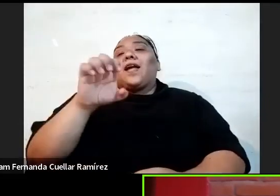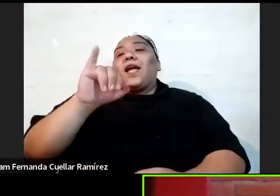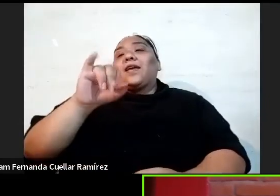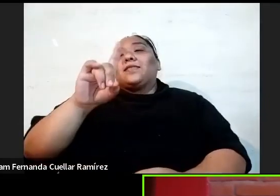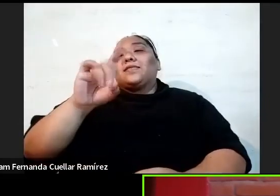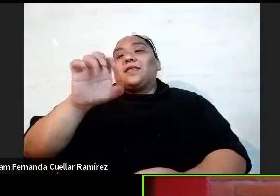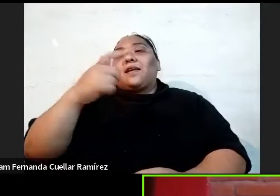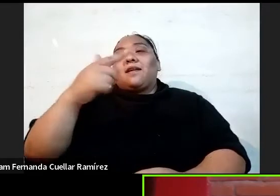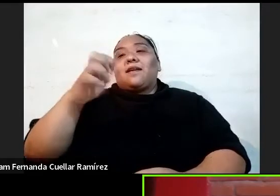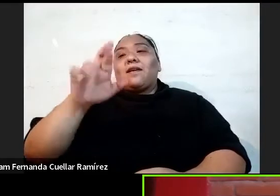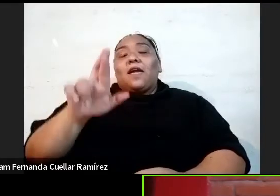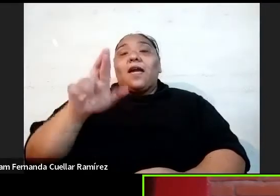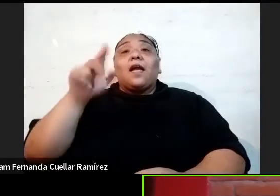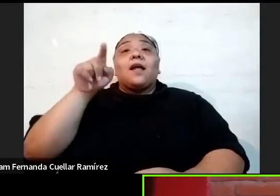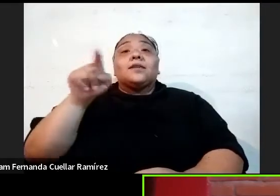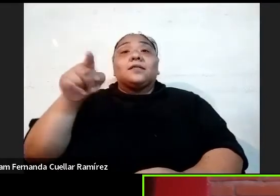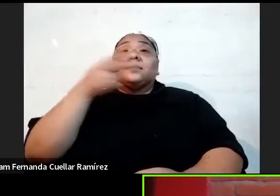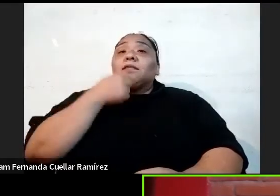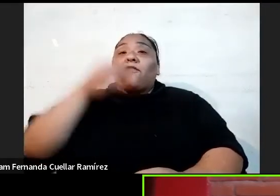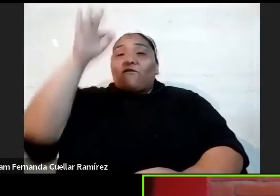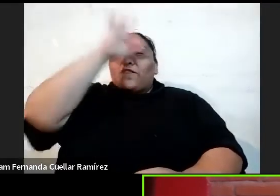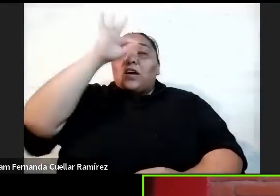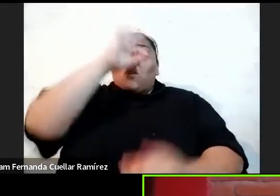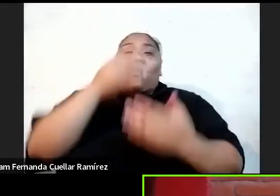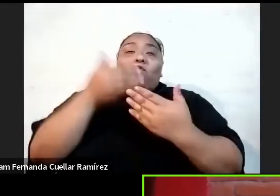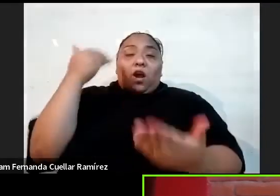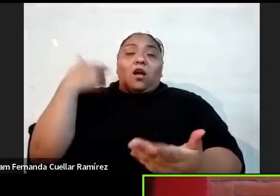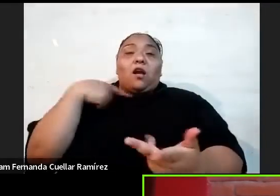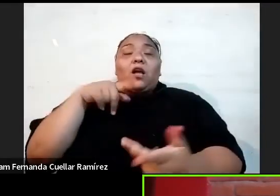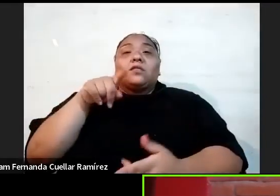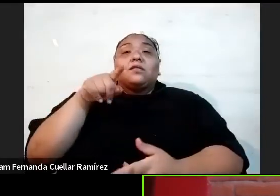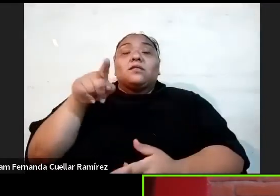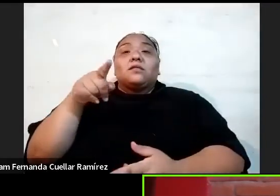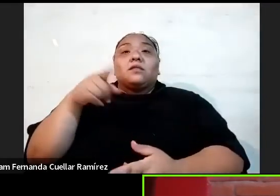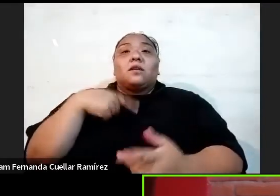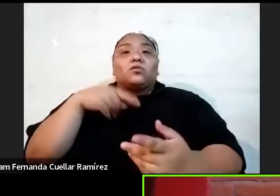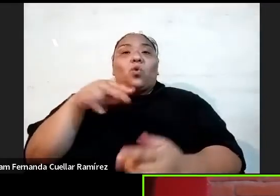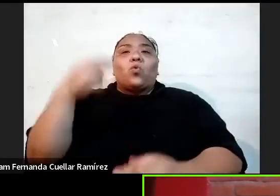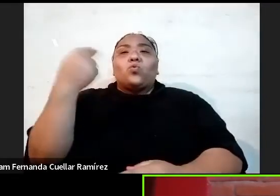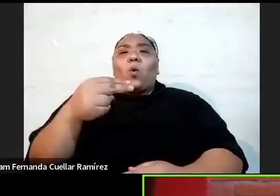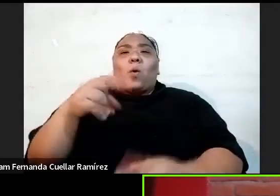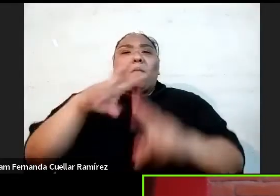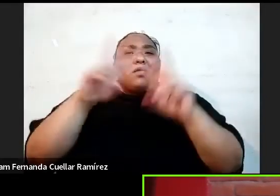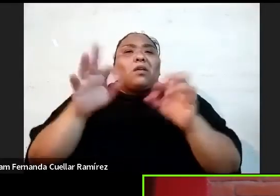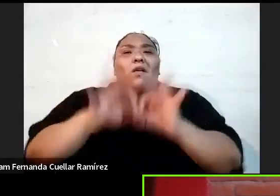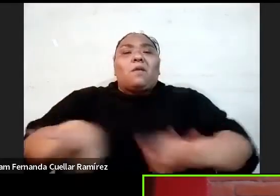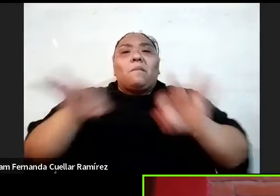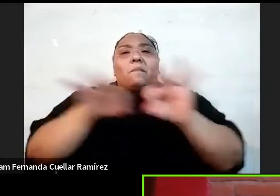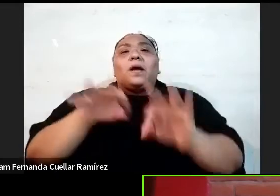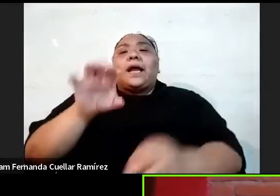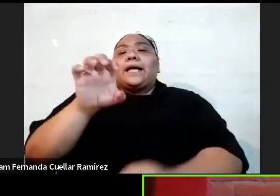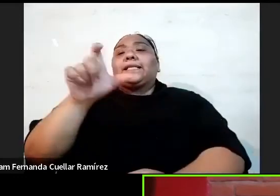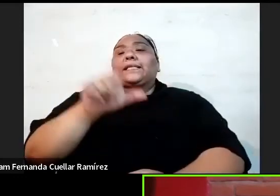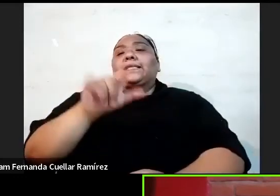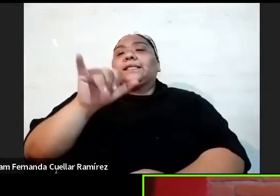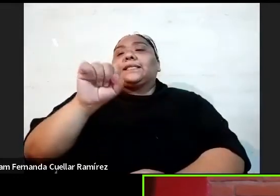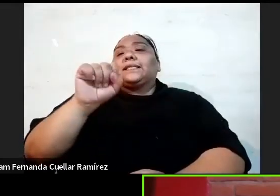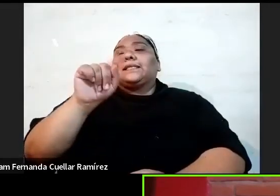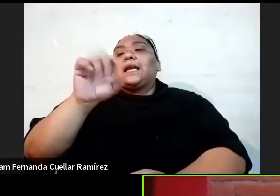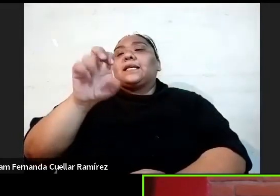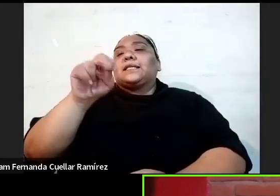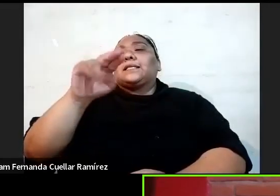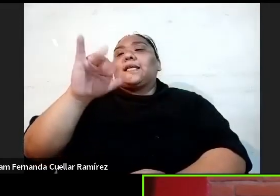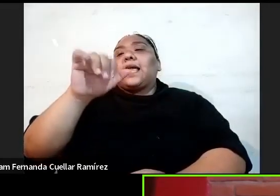Y pensaba mucho en cómo hacerte, cómo representarte como persona ante el mundo para poderte vivir